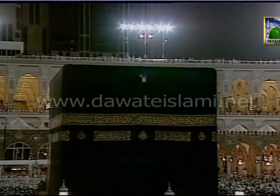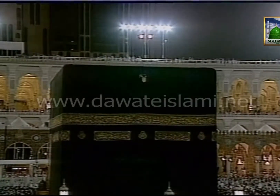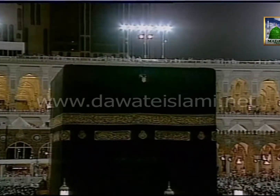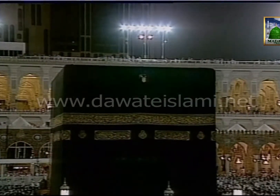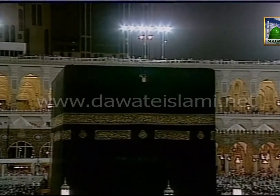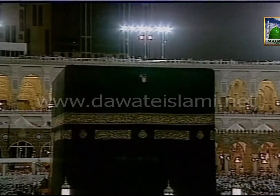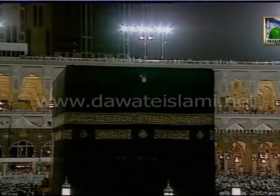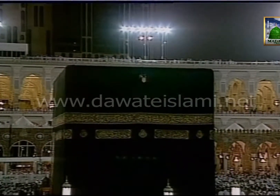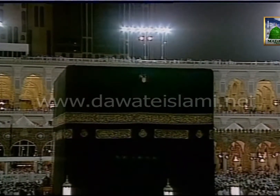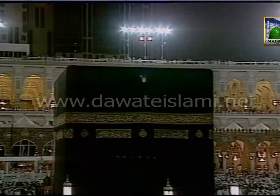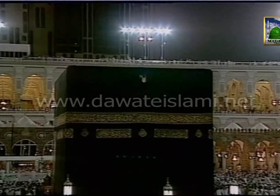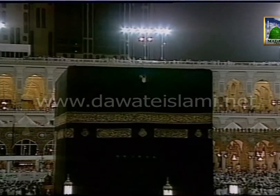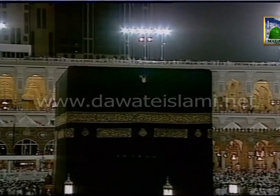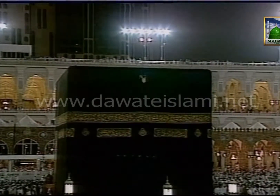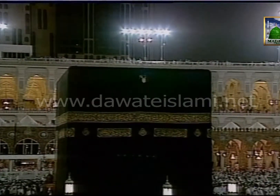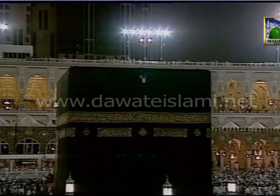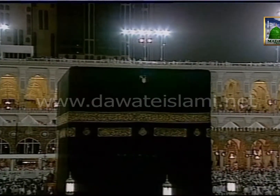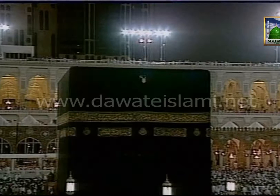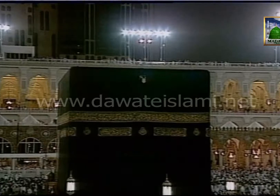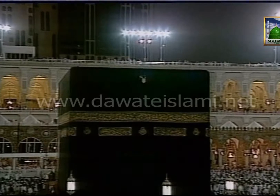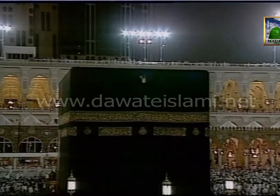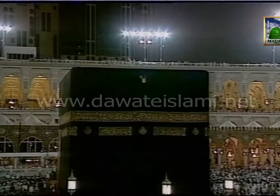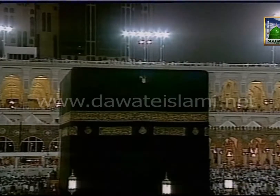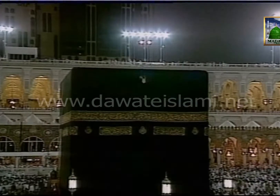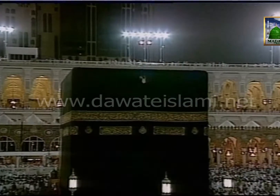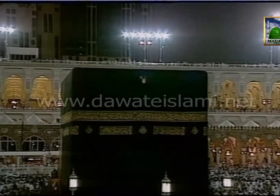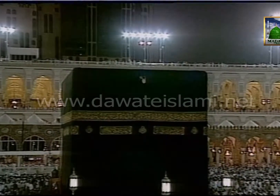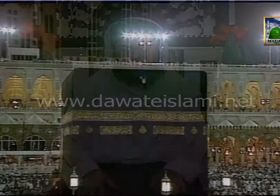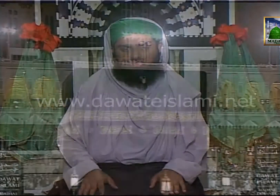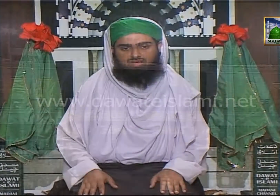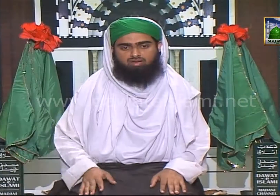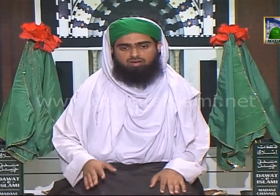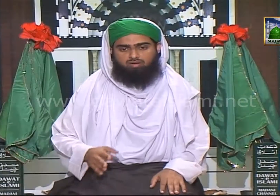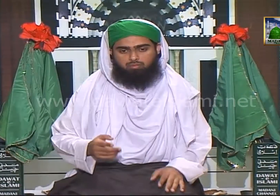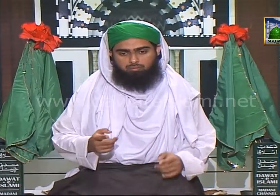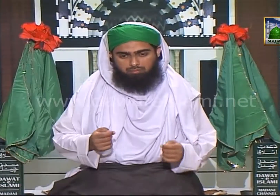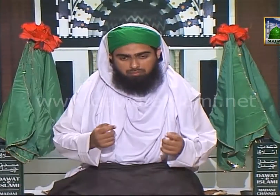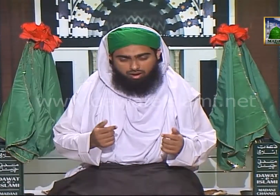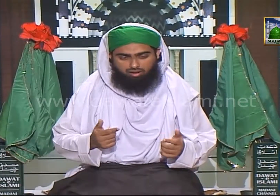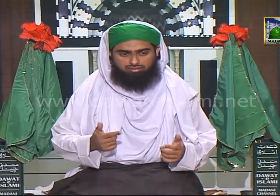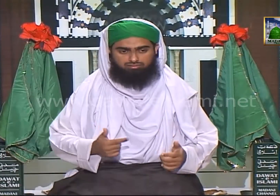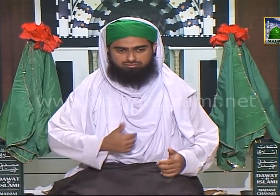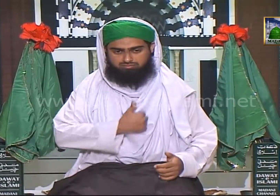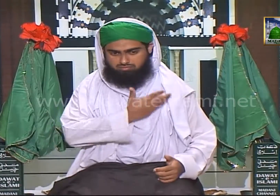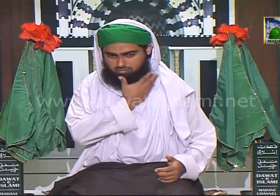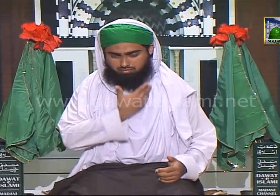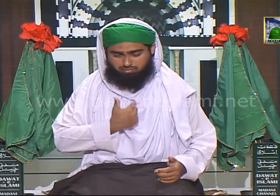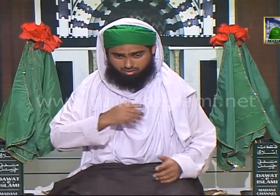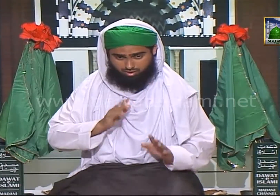ہوتا ہے۔ تو مال اگر جمع کرنا مقصود ہے تو پھر یہ بہت برا ہے اور شیطان کی راہ ہے، اور مال اس لیے جمع کرتا ہے کہ